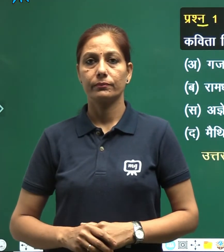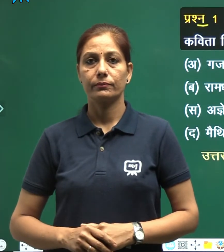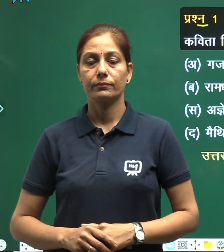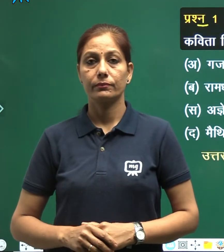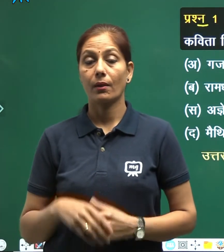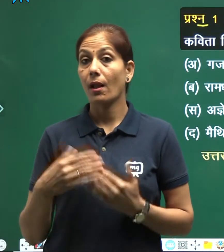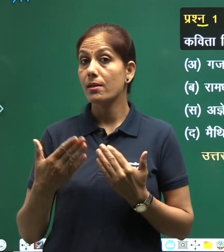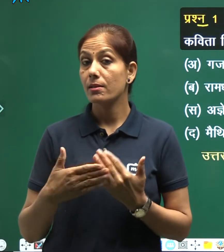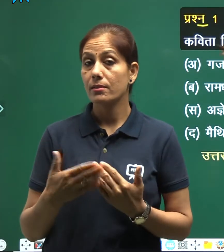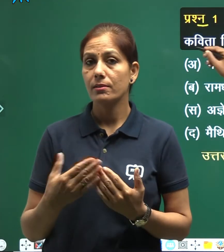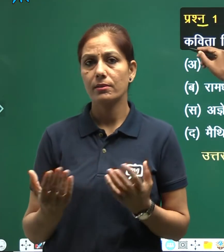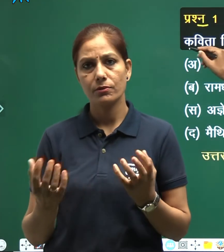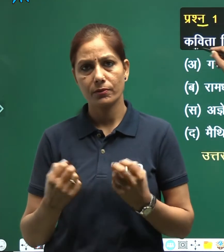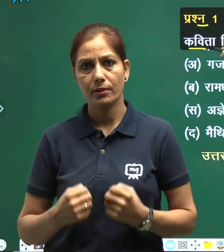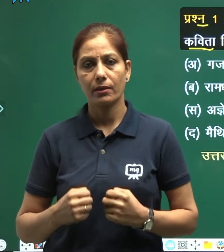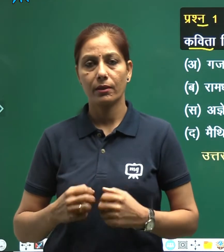सहर्ष स्वीकारा है